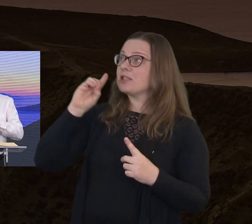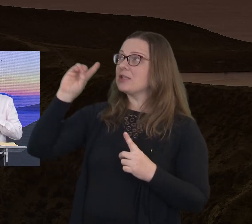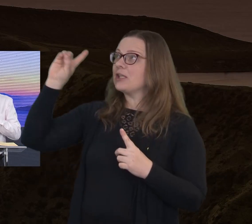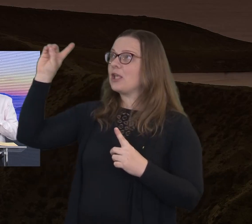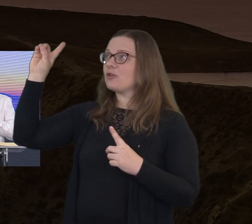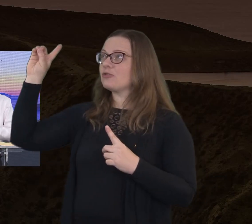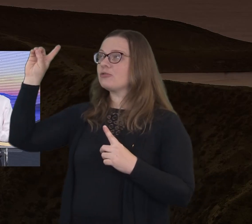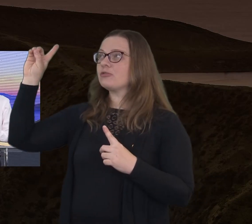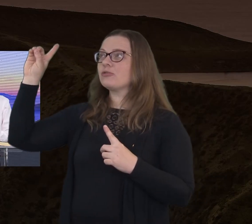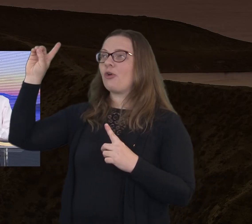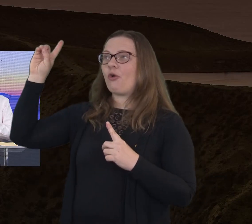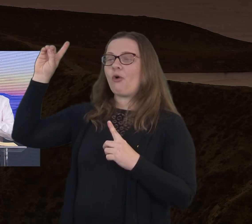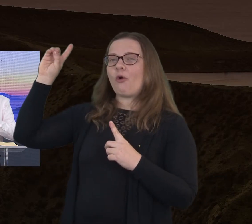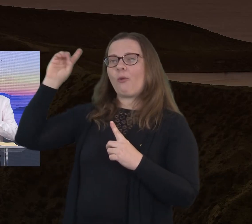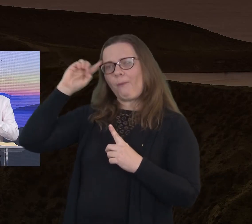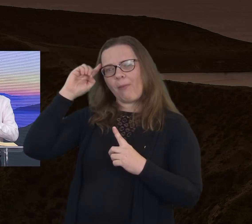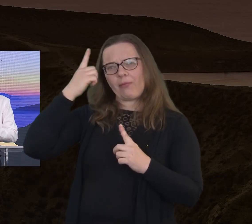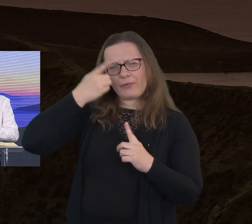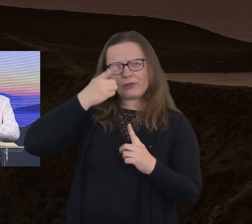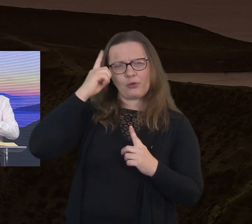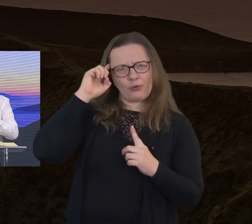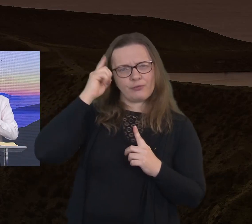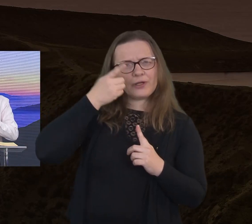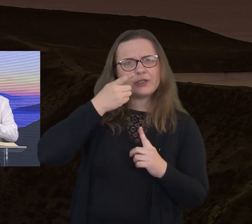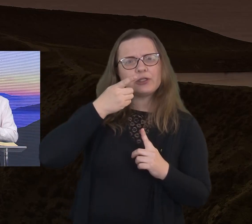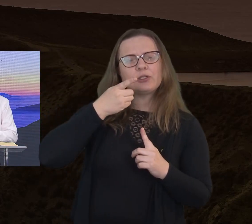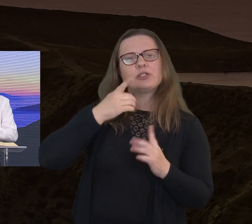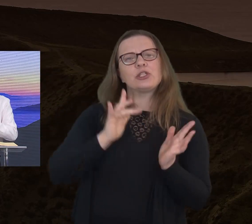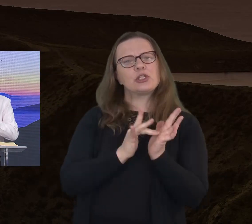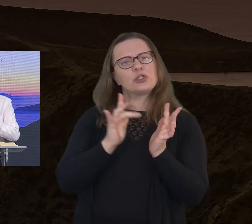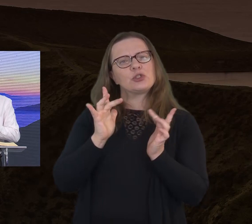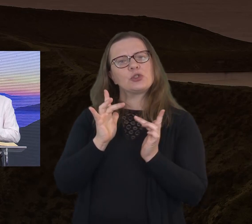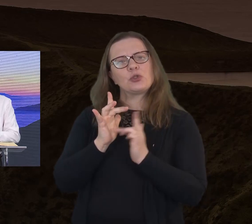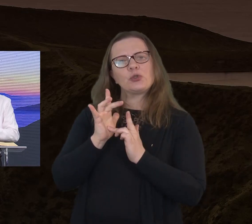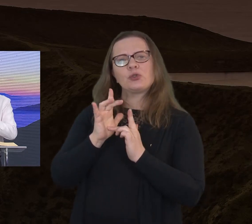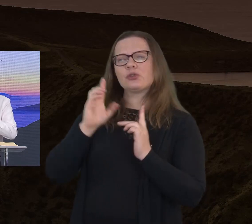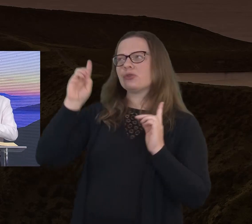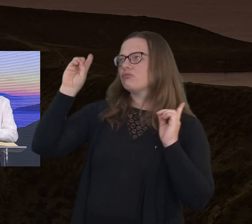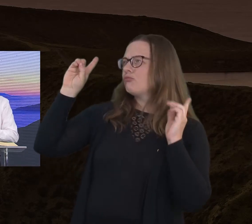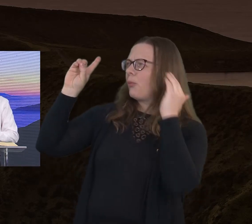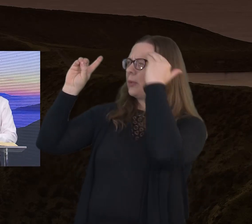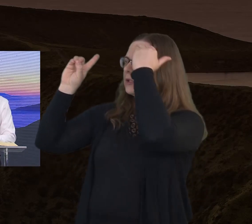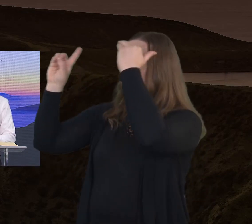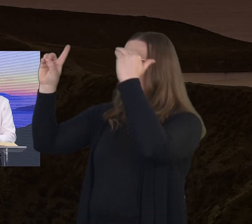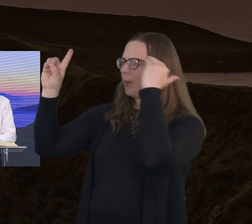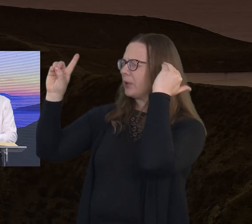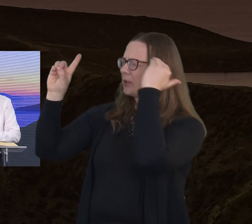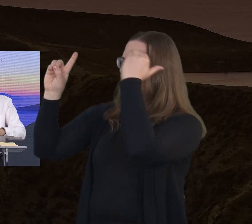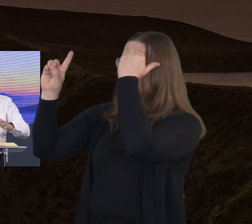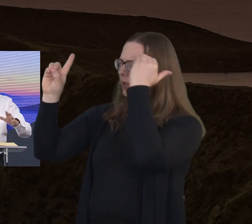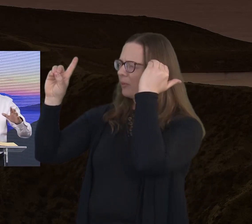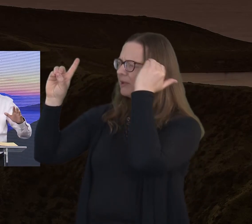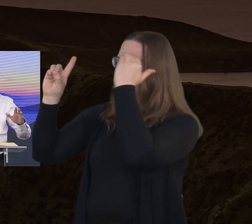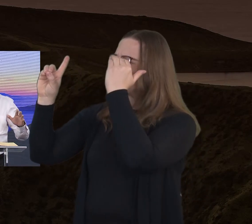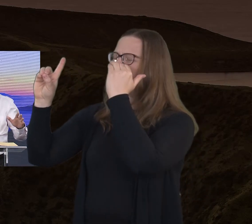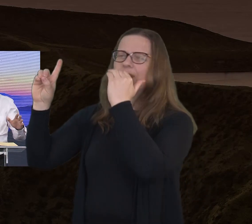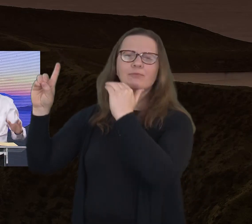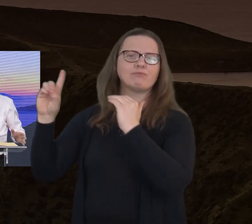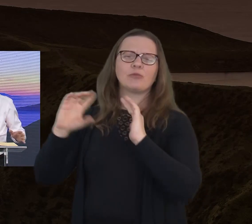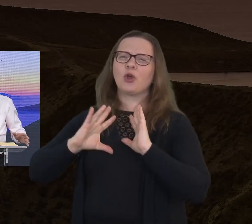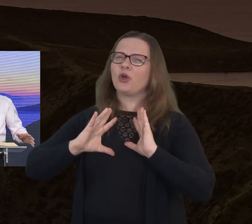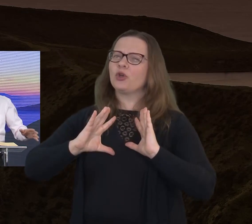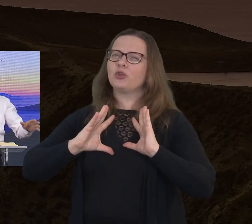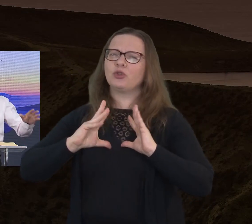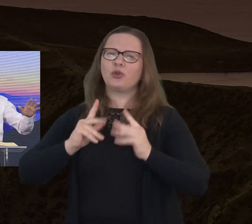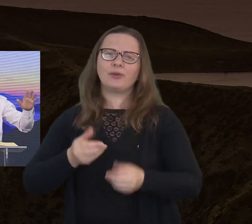era obediente a Deus Pai em toda fração de segundos da sua vida. Ele fez a vontade do